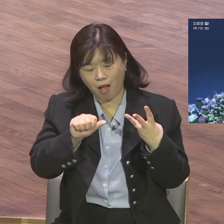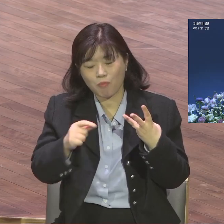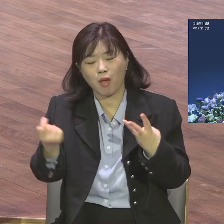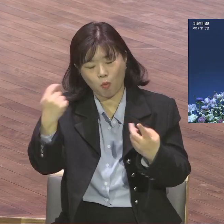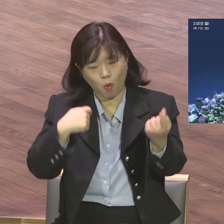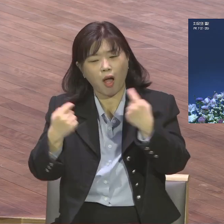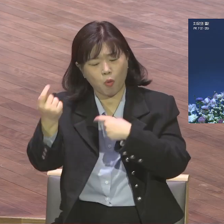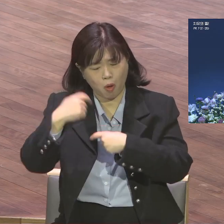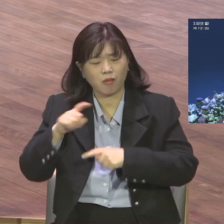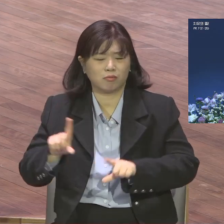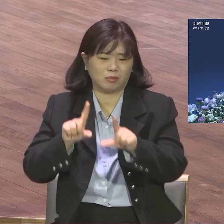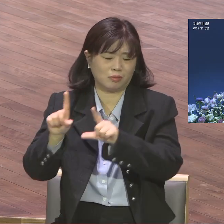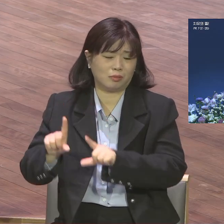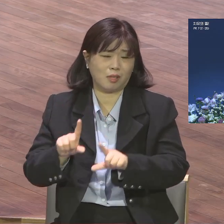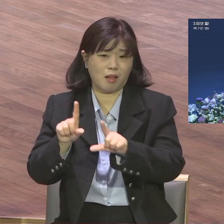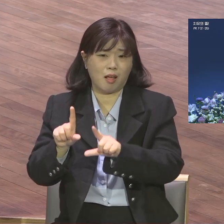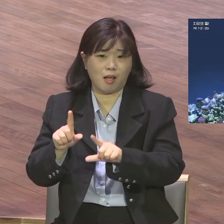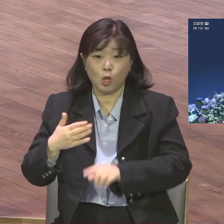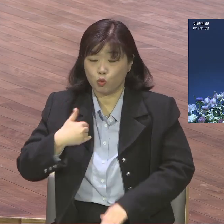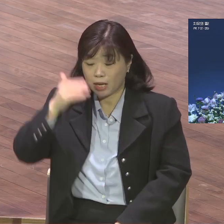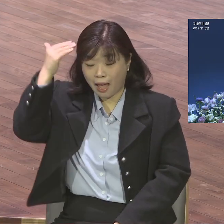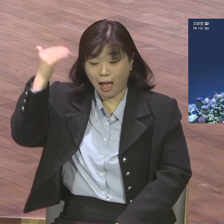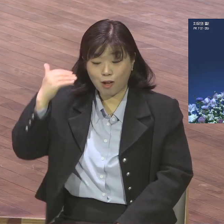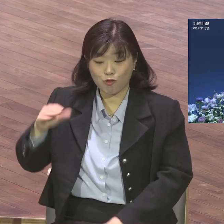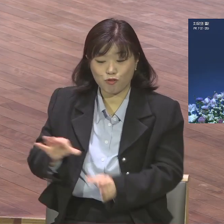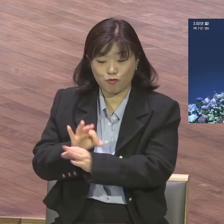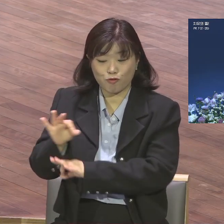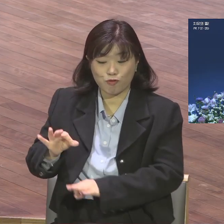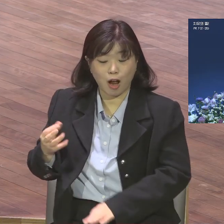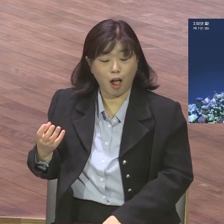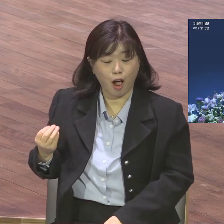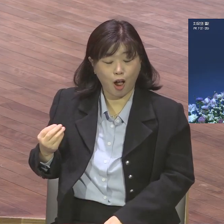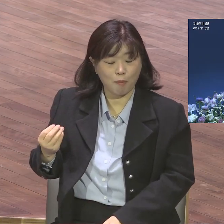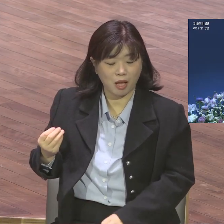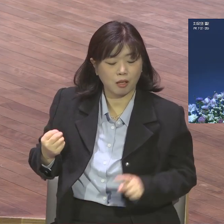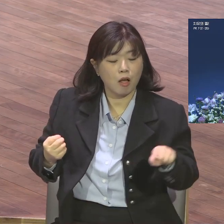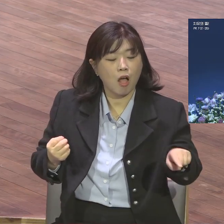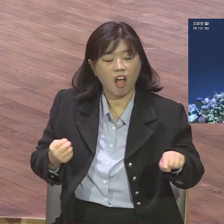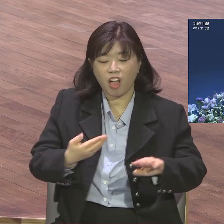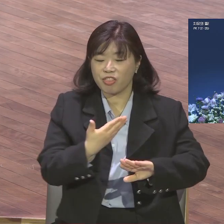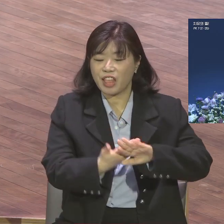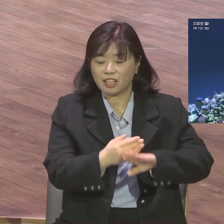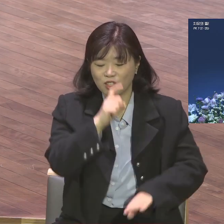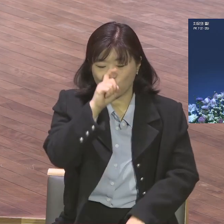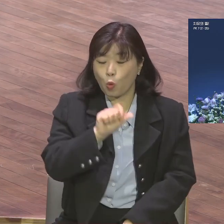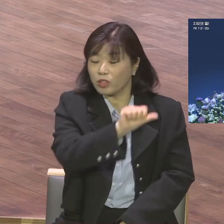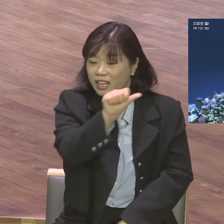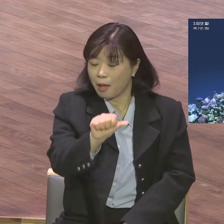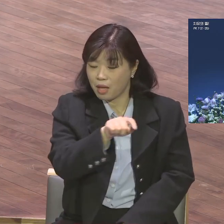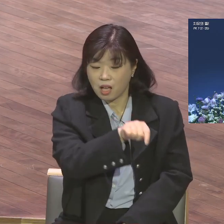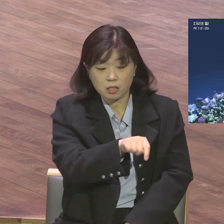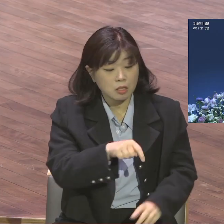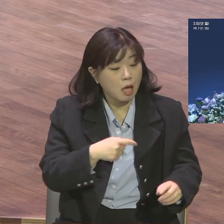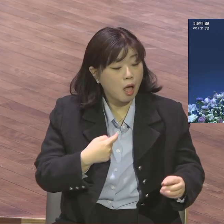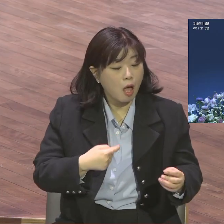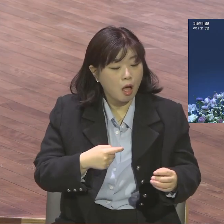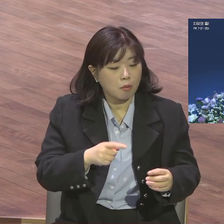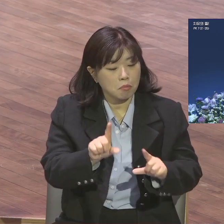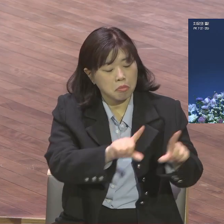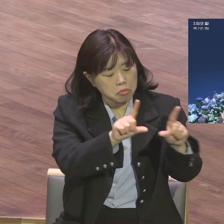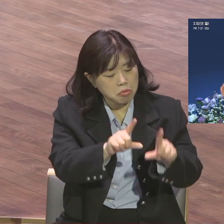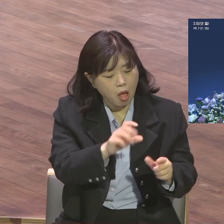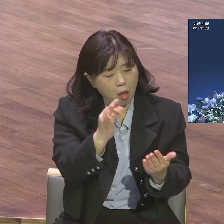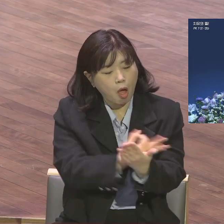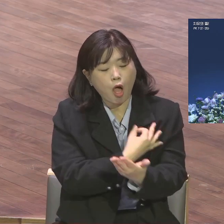그래서 산다니까요. 우리 갔던 파키스탄 100불, 200불. 우리나라 돈으로 10만 원, 20만 원 살아요. 상상해 낼 수